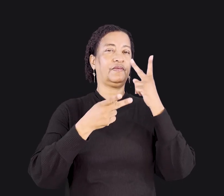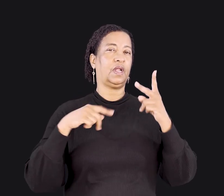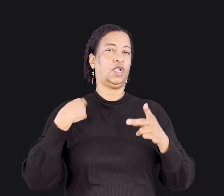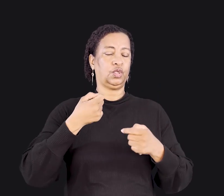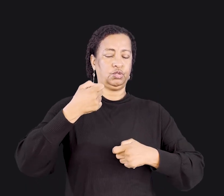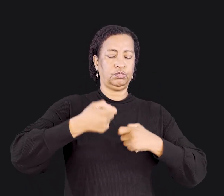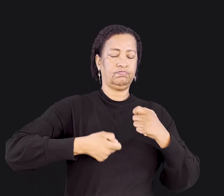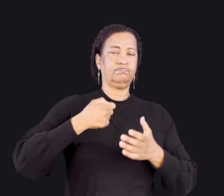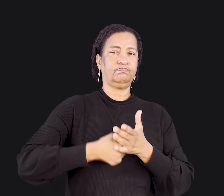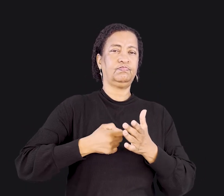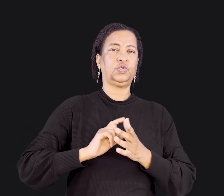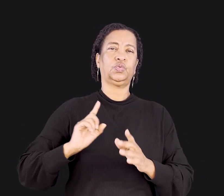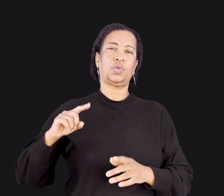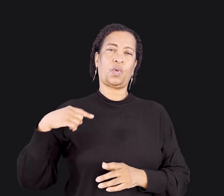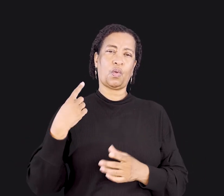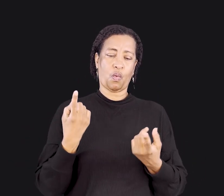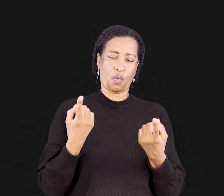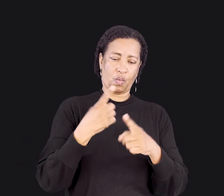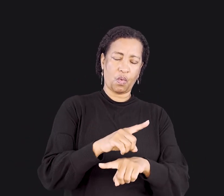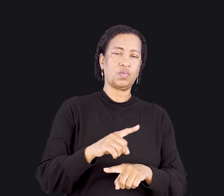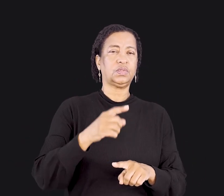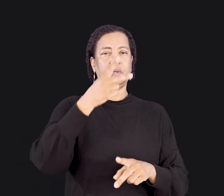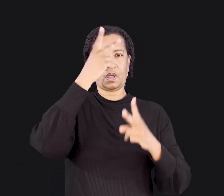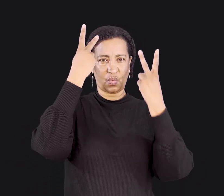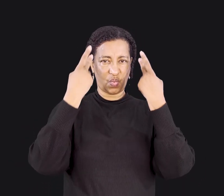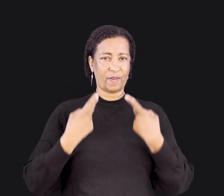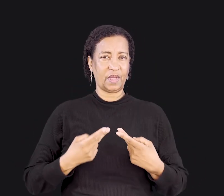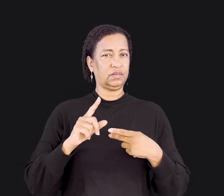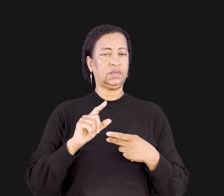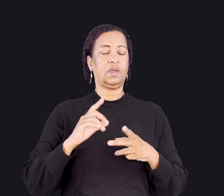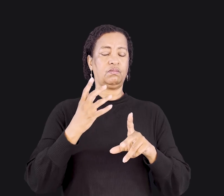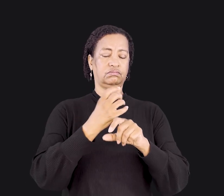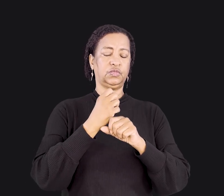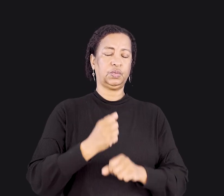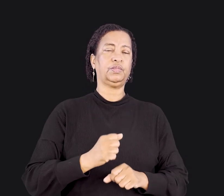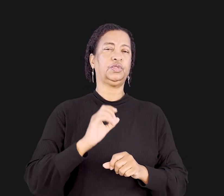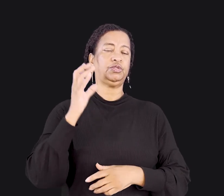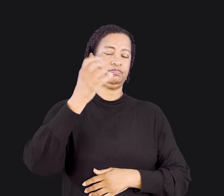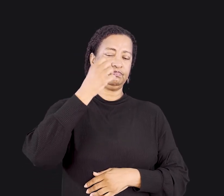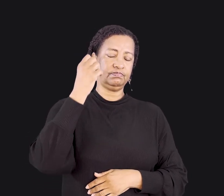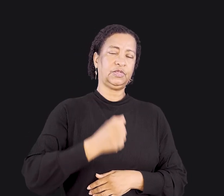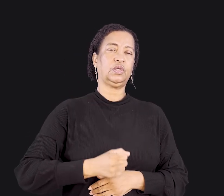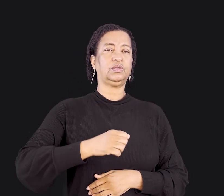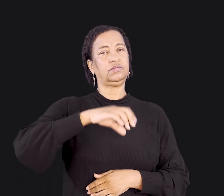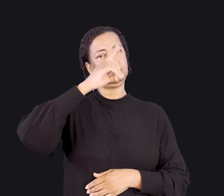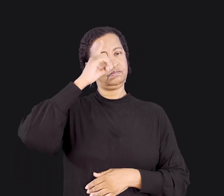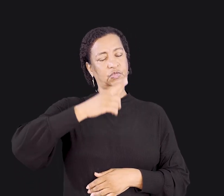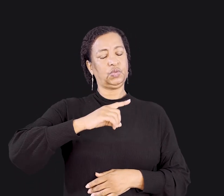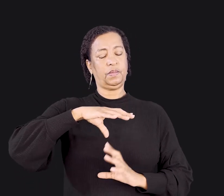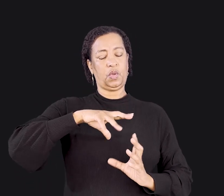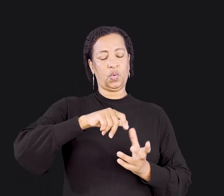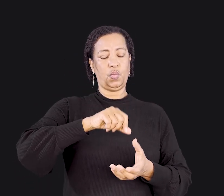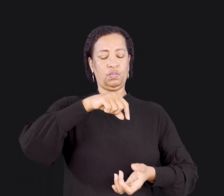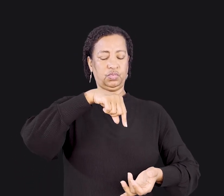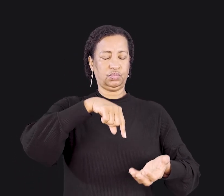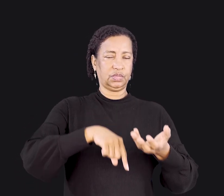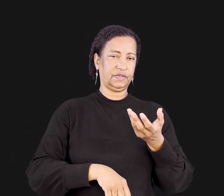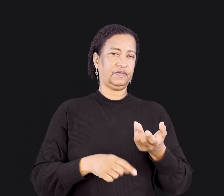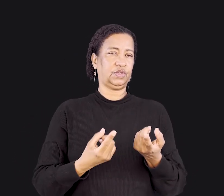luta não é contra seres humanos, mas contra os poderes e autoridades, contra os dominadores deste mundo das trevas, contra as